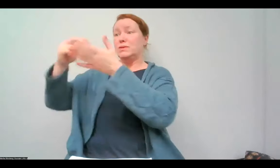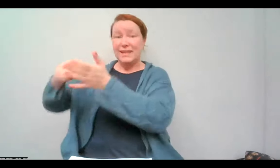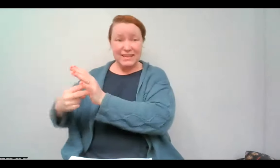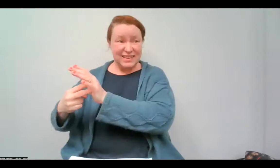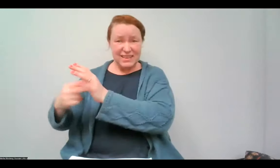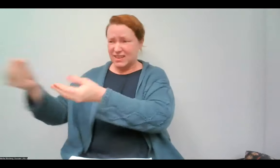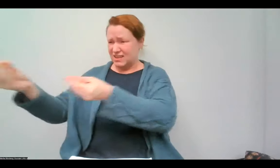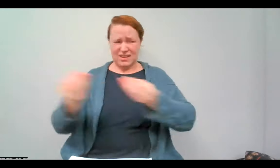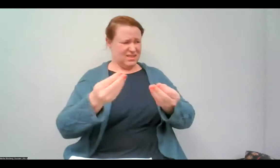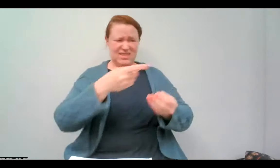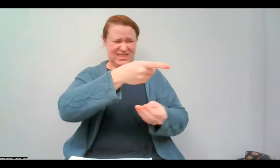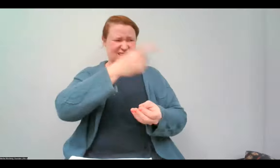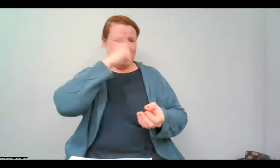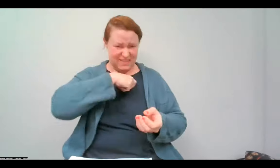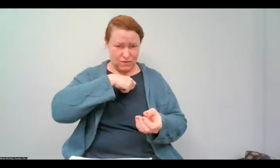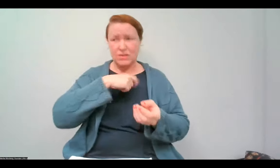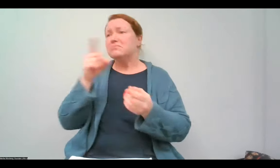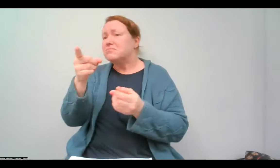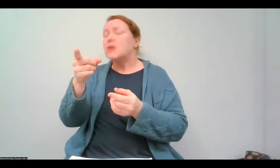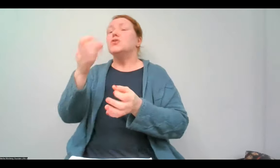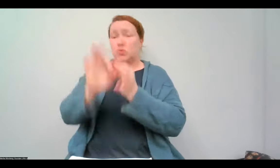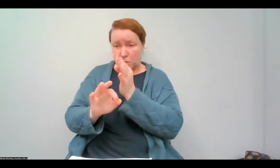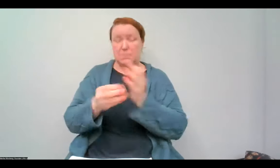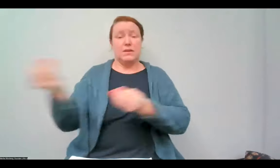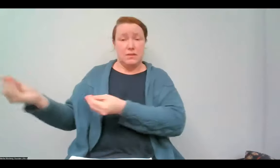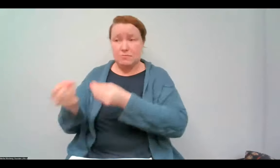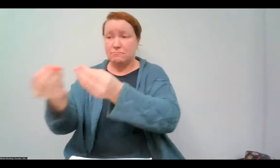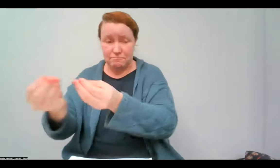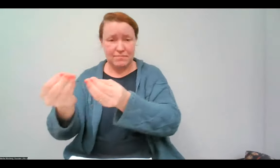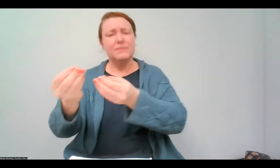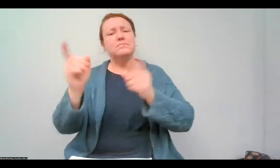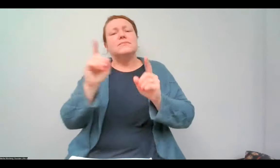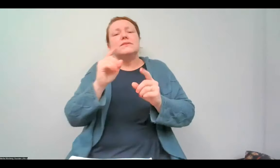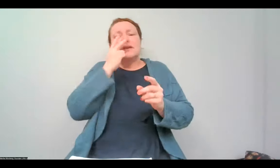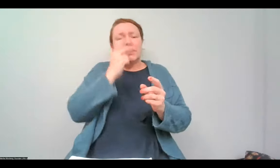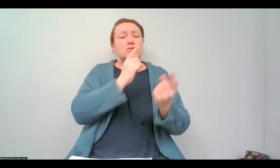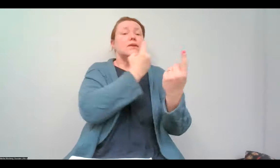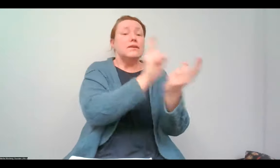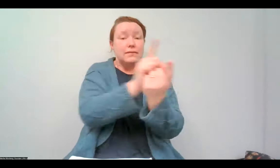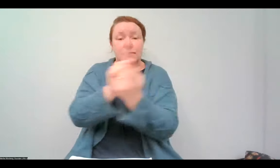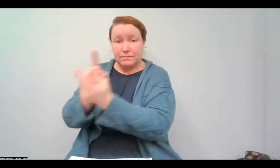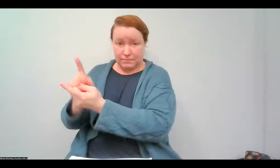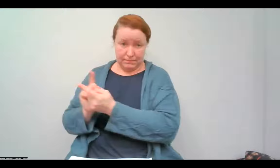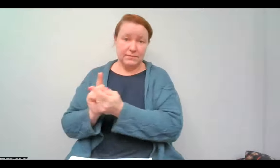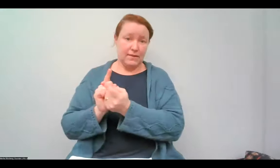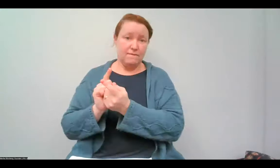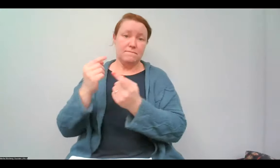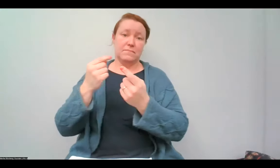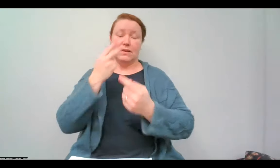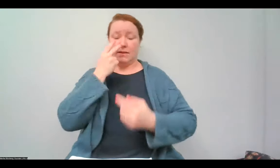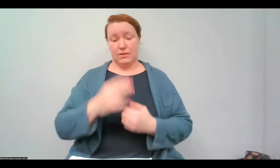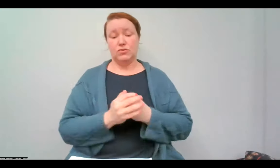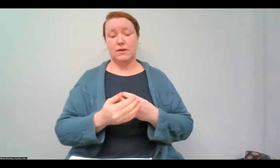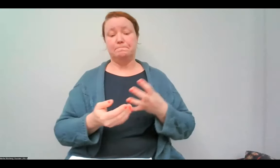se voi olla tekstipuhelinpalvelua ei sitten tulevaisuudessa ole eikä sitä voi käyttää, niin mitä olisi niitä uusia vaihtoehtoja siihen tilalle?